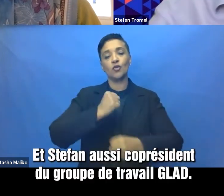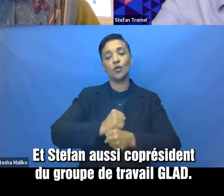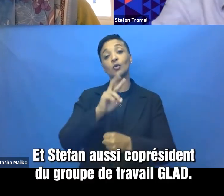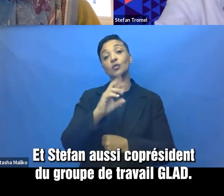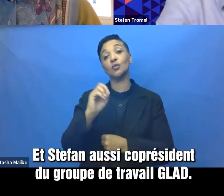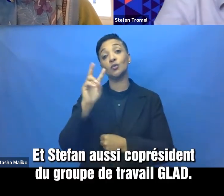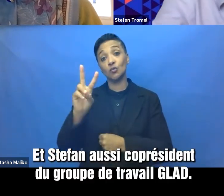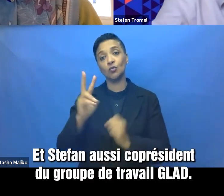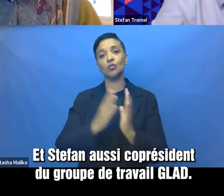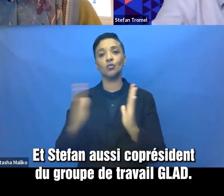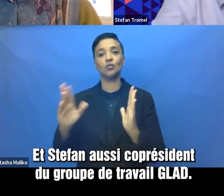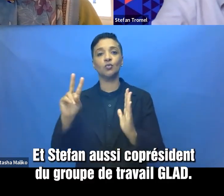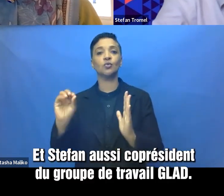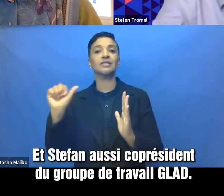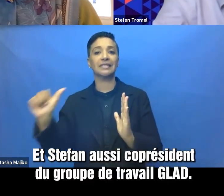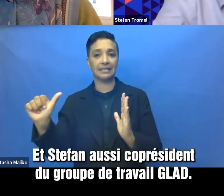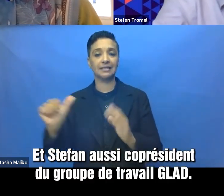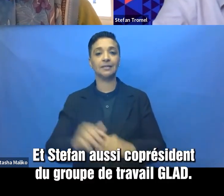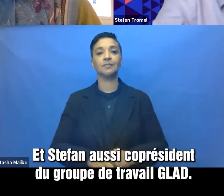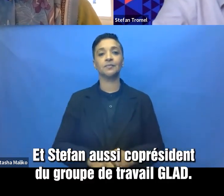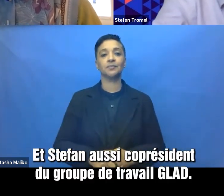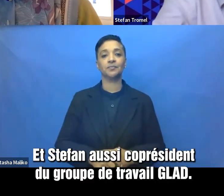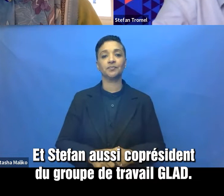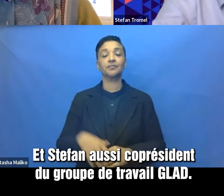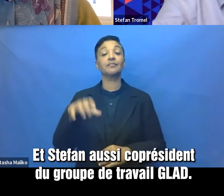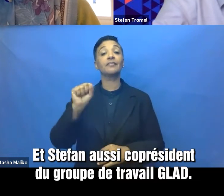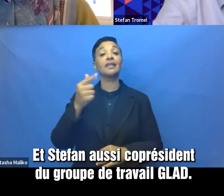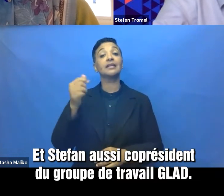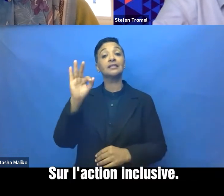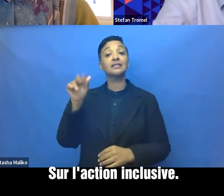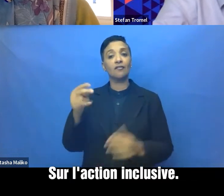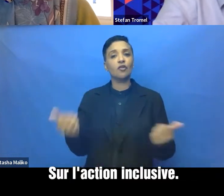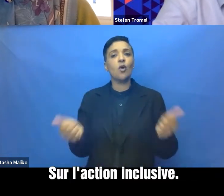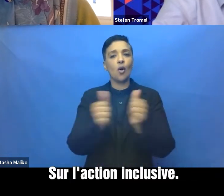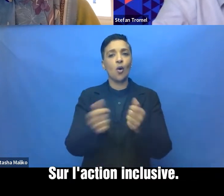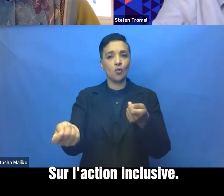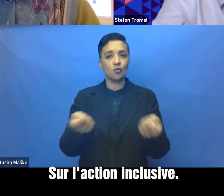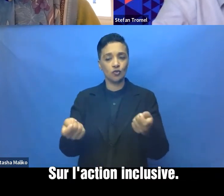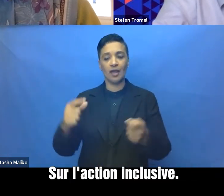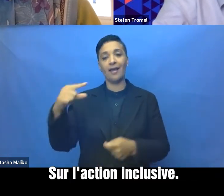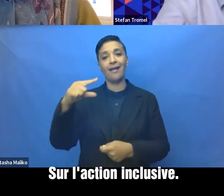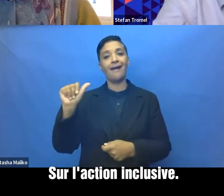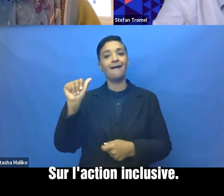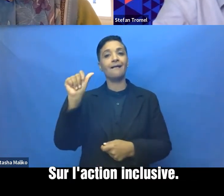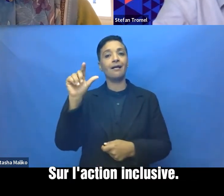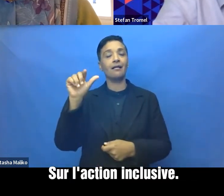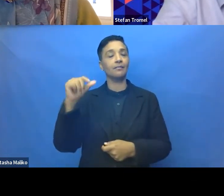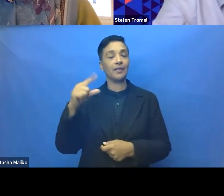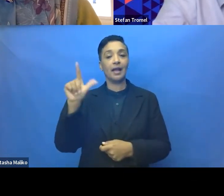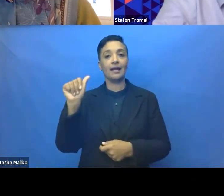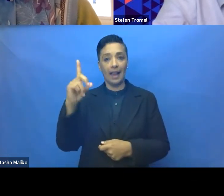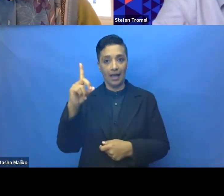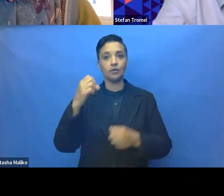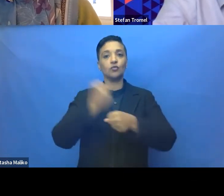pour de la défense des personnes en situation de handicap. Et Stéphane aussi, co-président du groupe